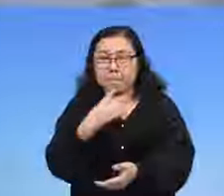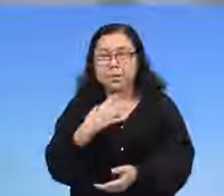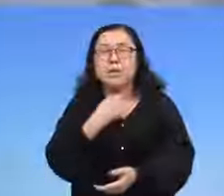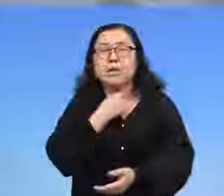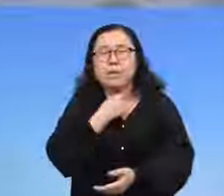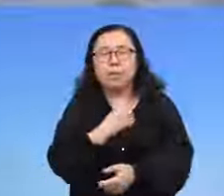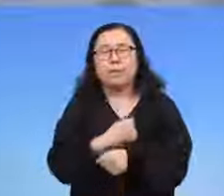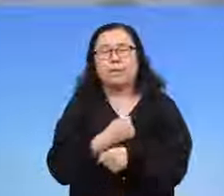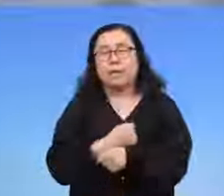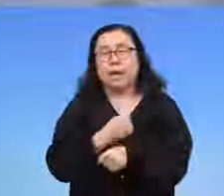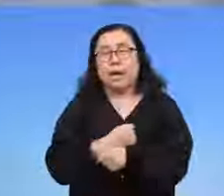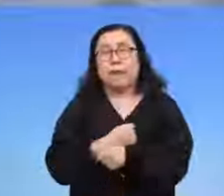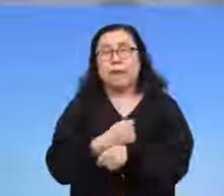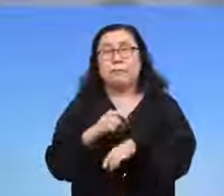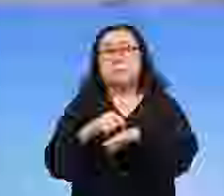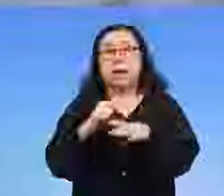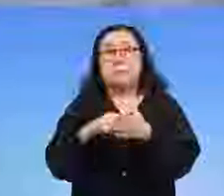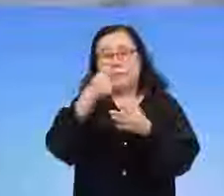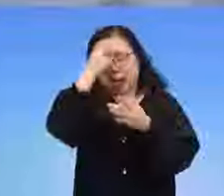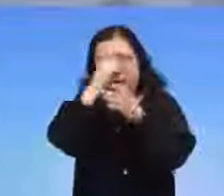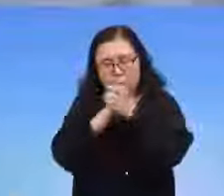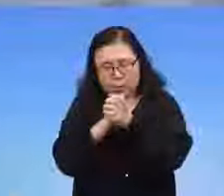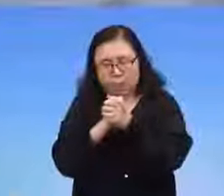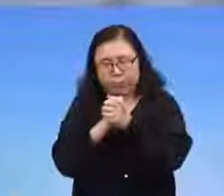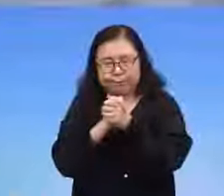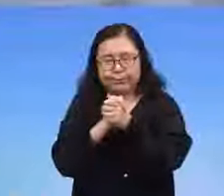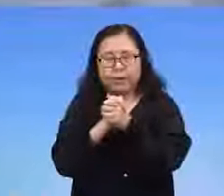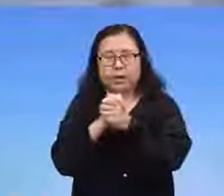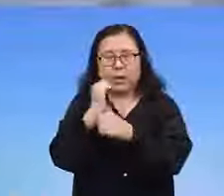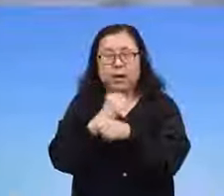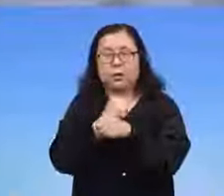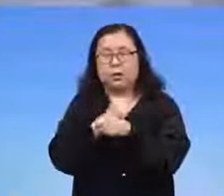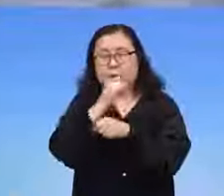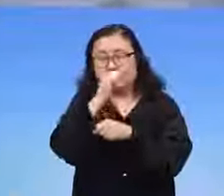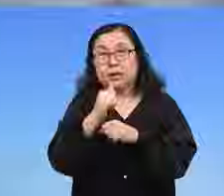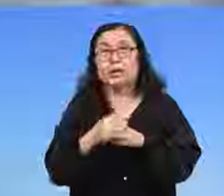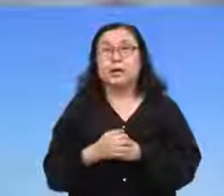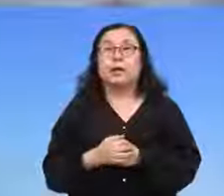목적이 없기를 원합니다. 그 마음의 기도가 나오는 거 아닙니까? 왜?